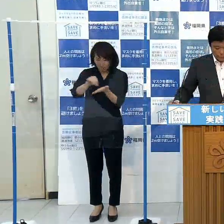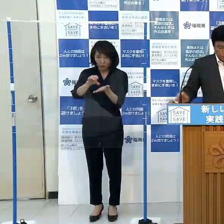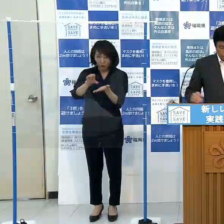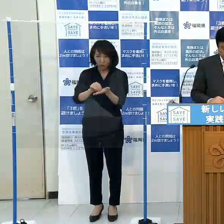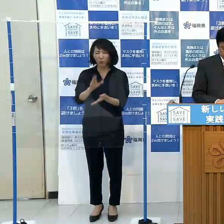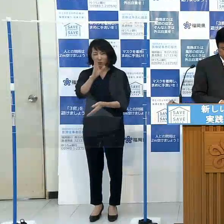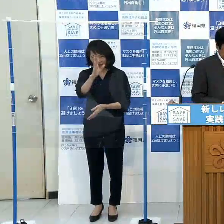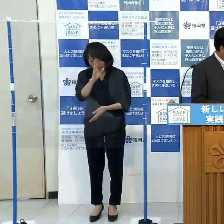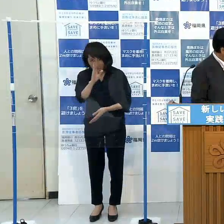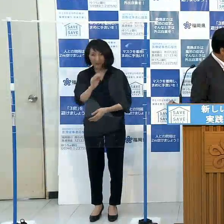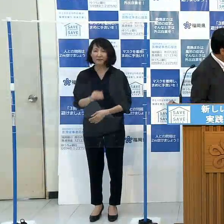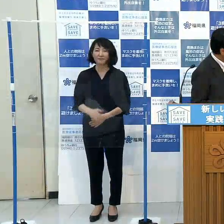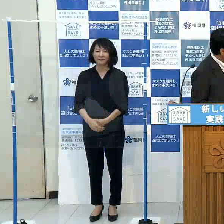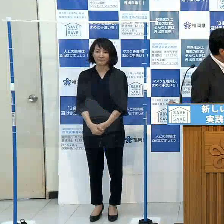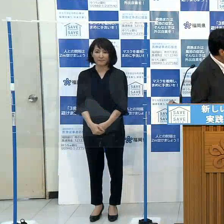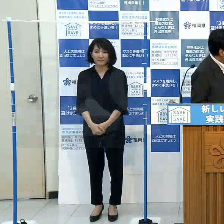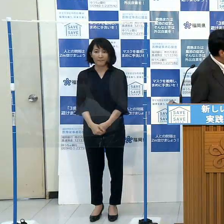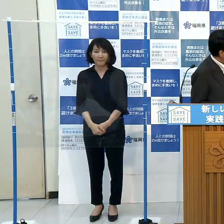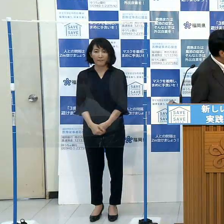したいと思います。